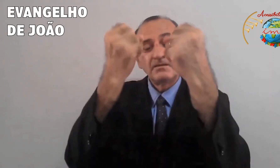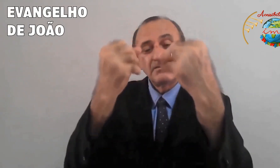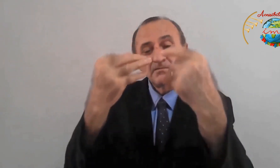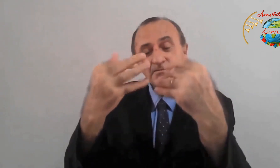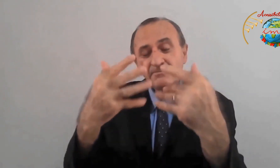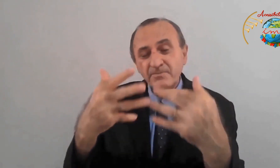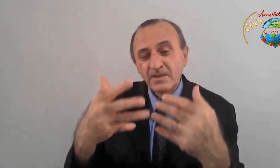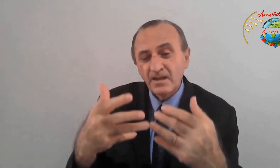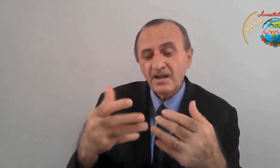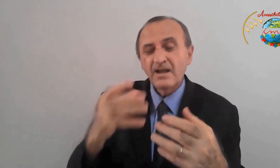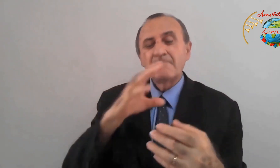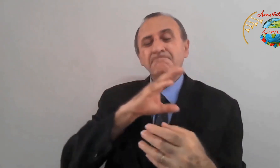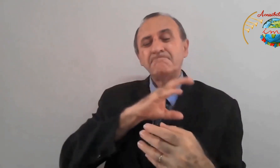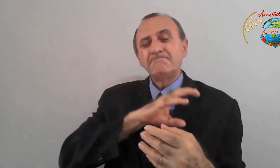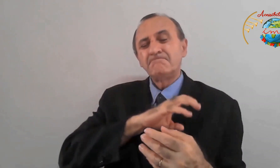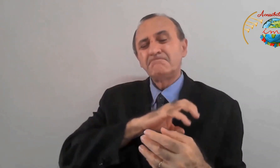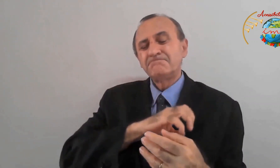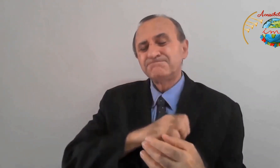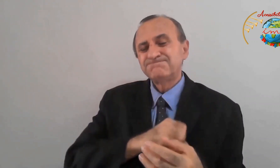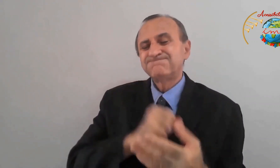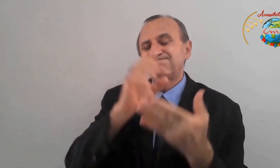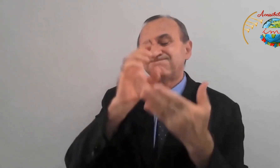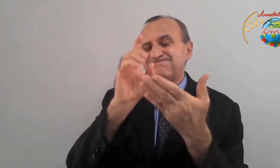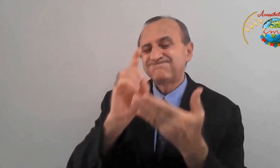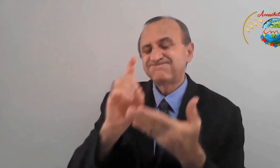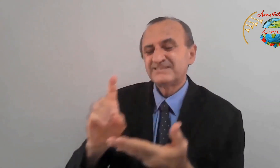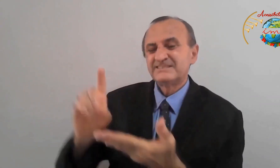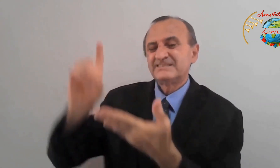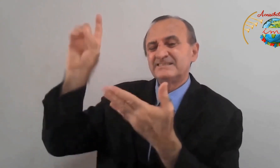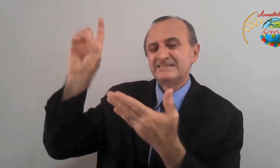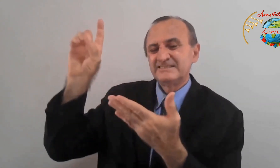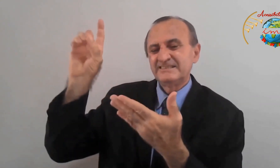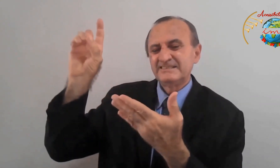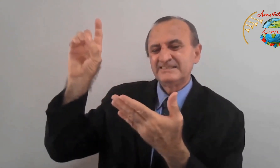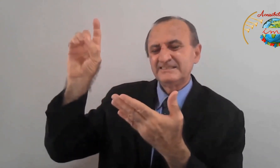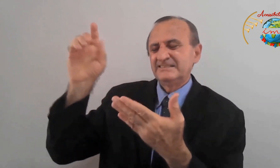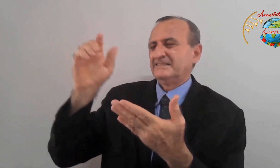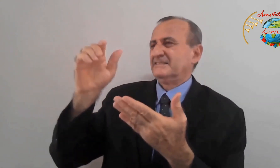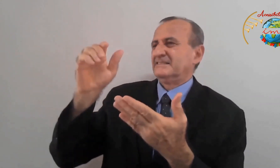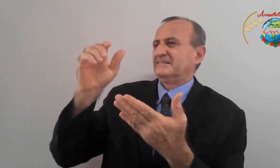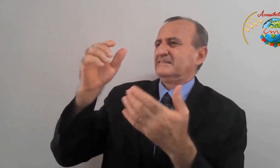João mostrará o amor de Deus,